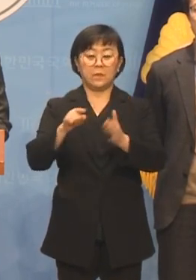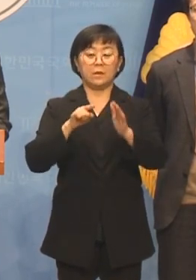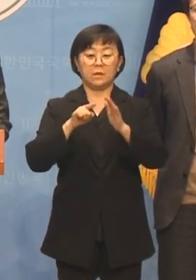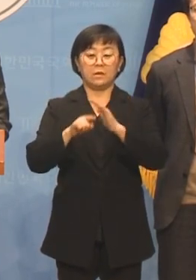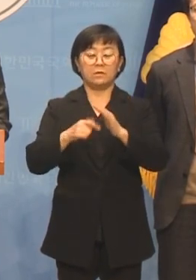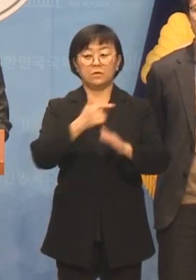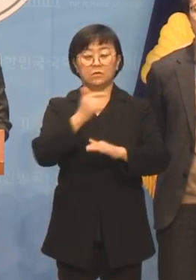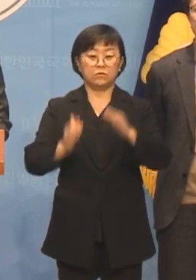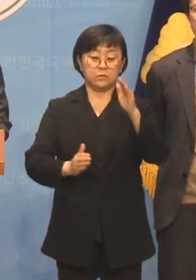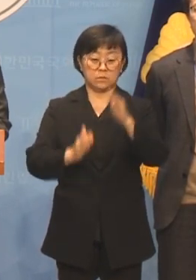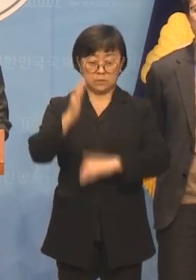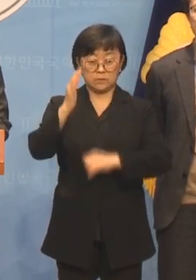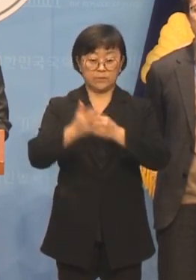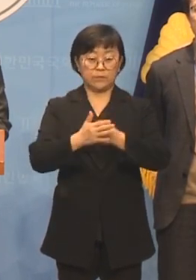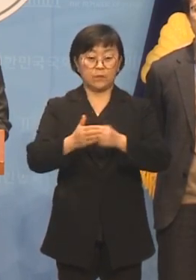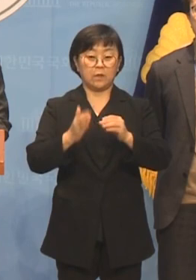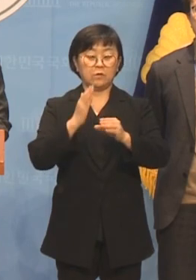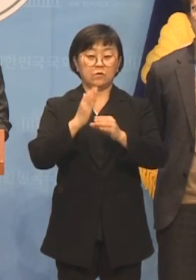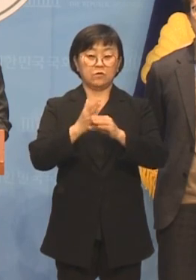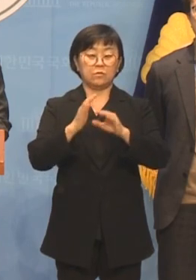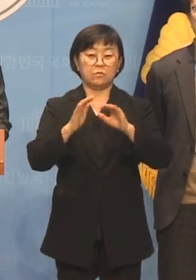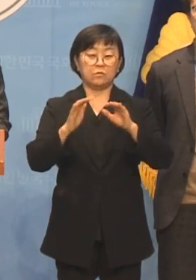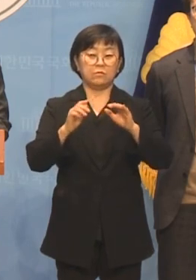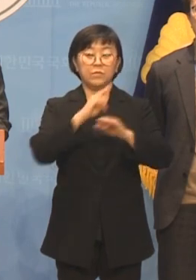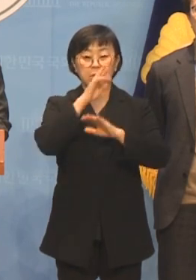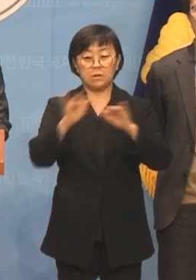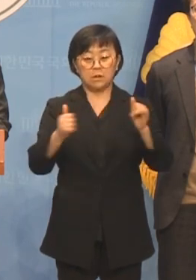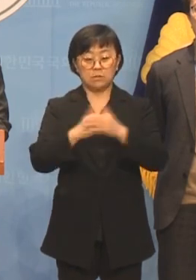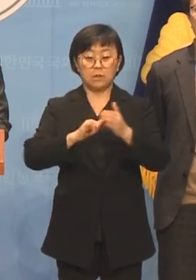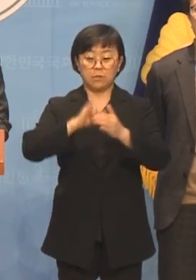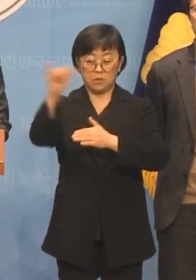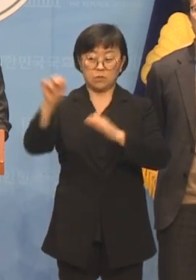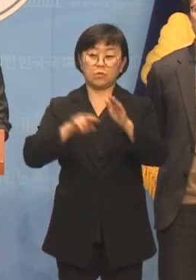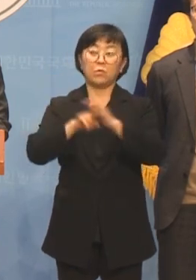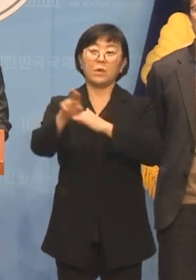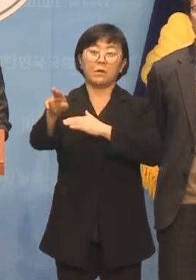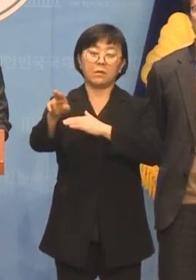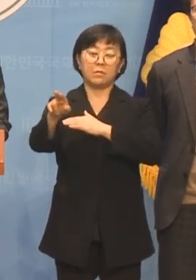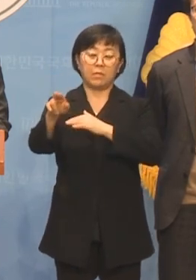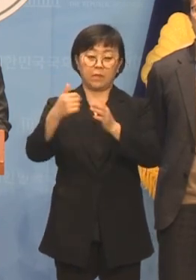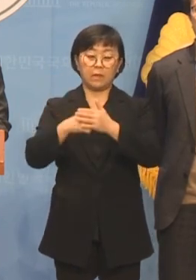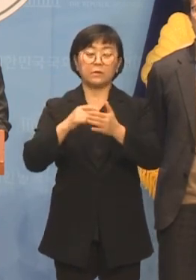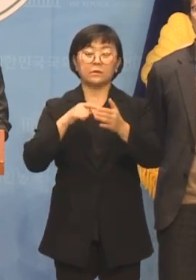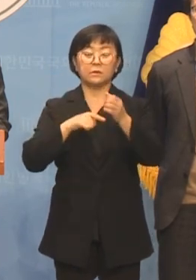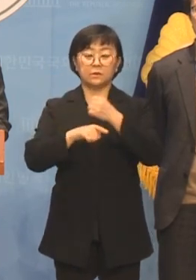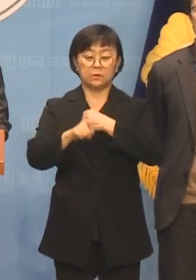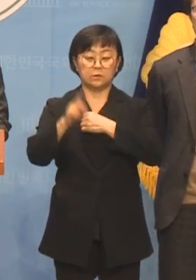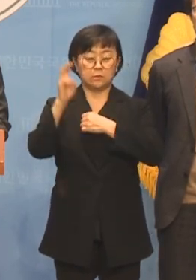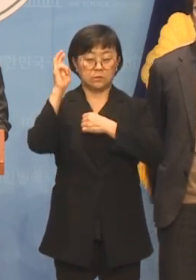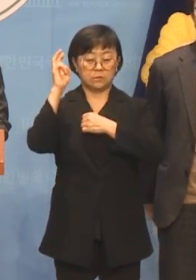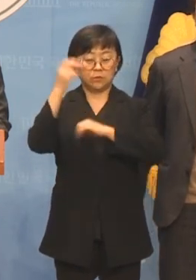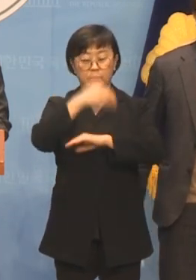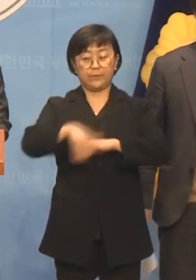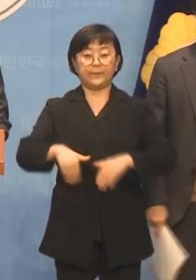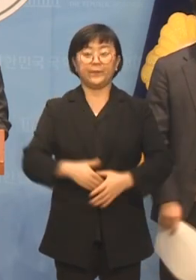대놓고 무리해서라도 핵심 피의자를 해외로 도피시켜버리겠다는 의도로밖에